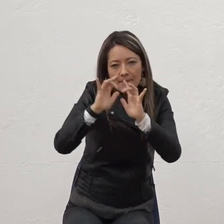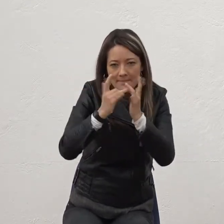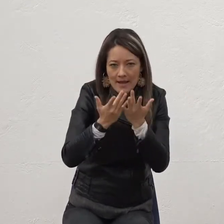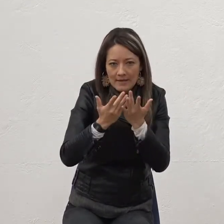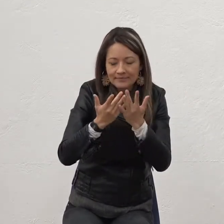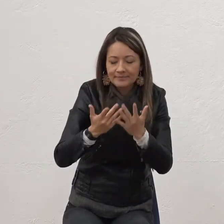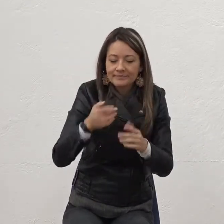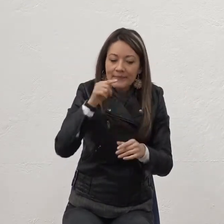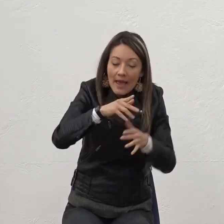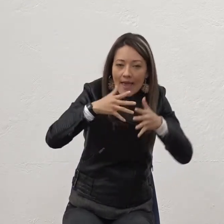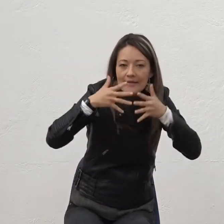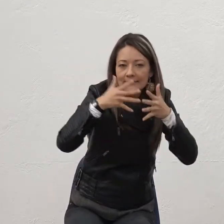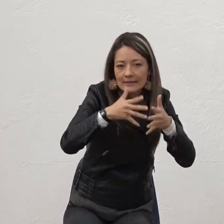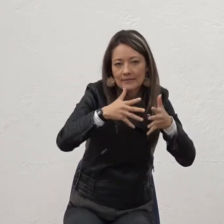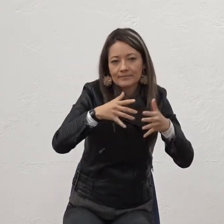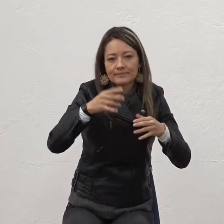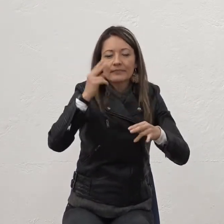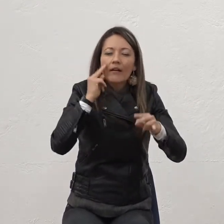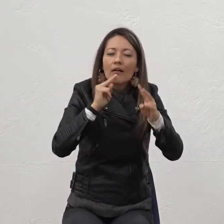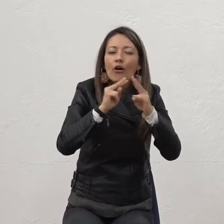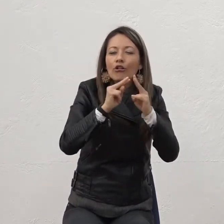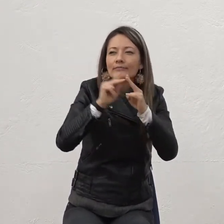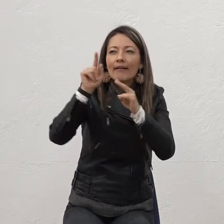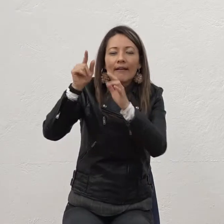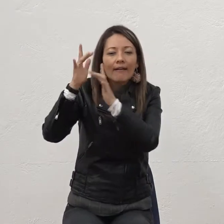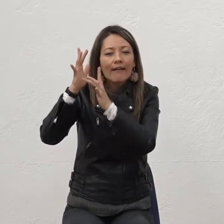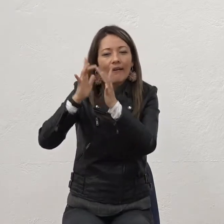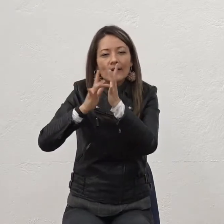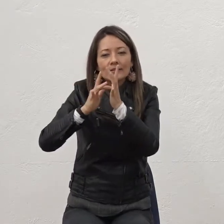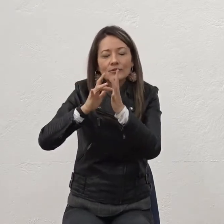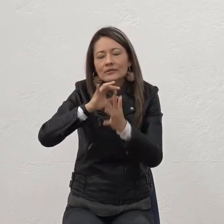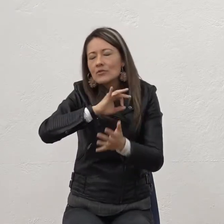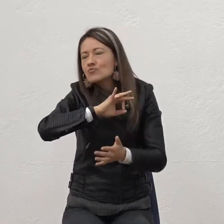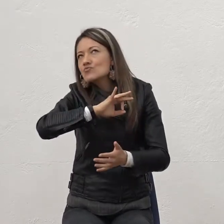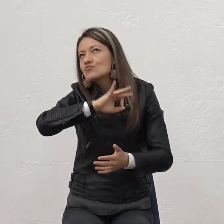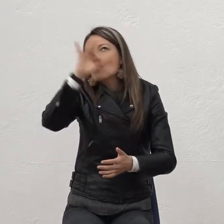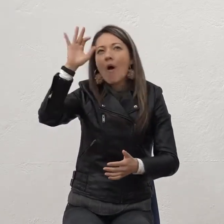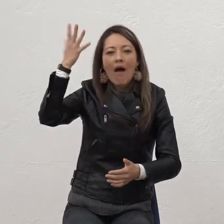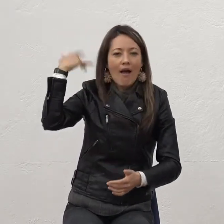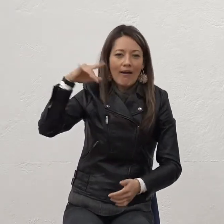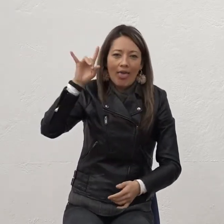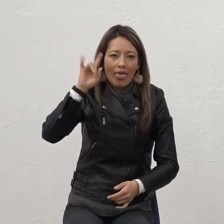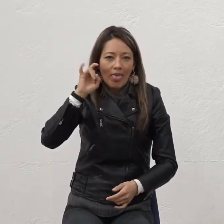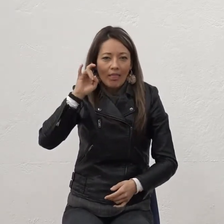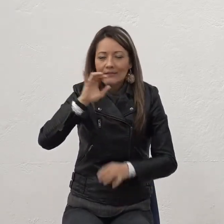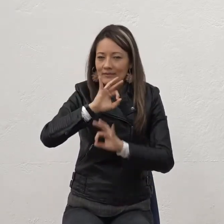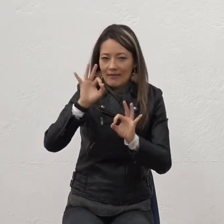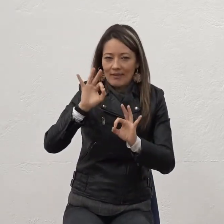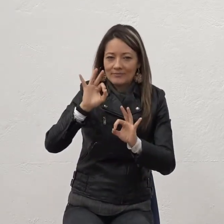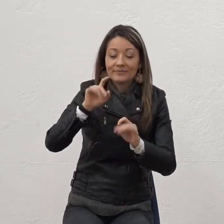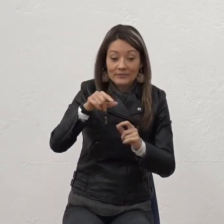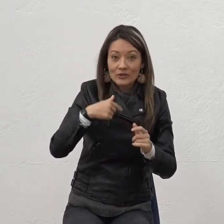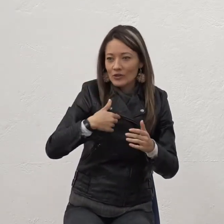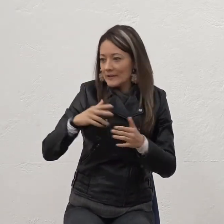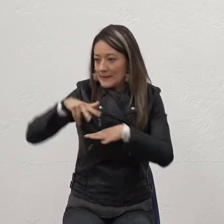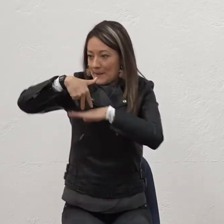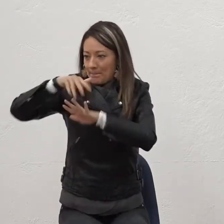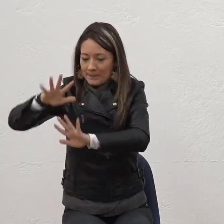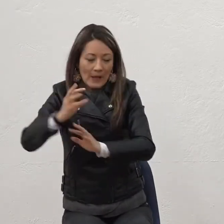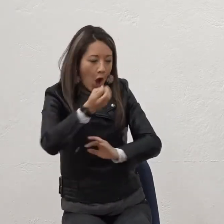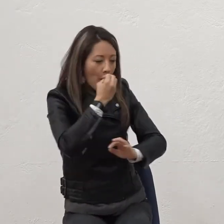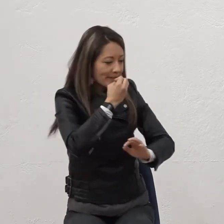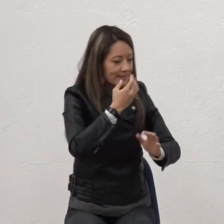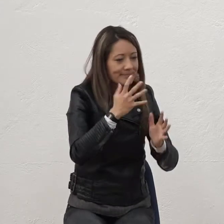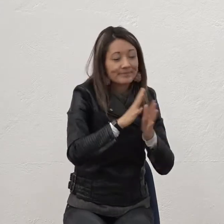a enseñarnos, a conocer a un Jesús que nunca habíamos escuchado. Y claro, yo me paraba a preparar el alimento,